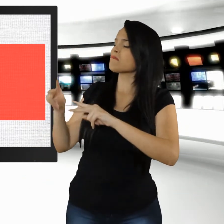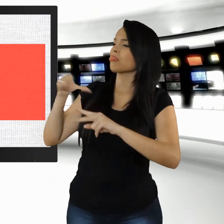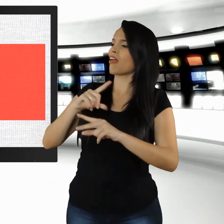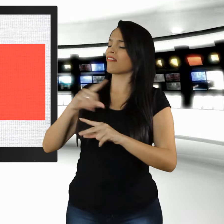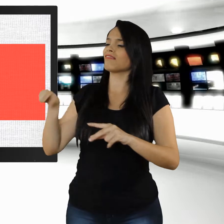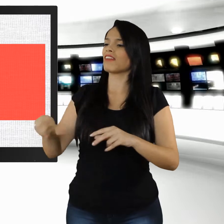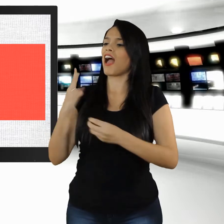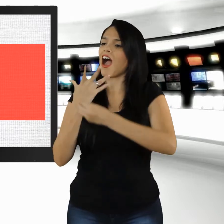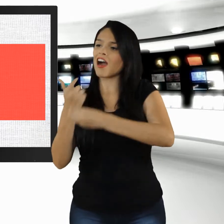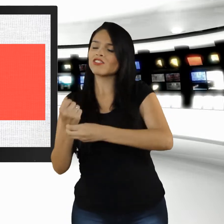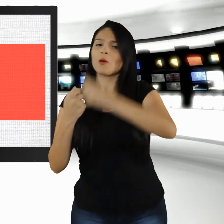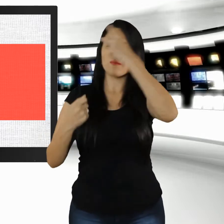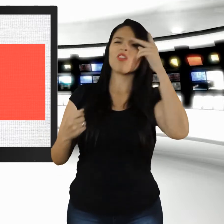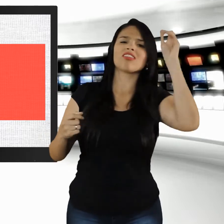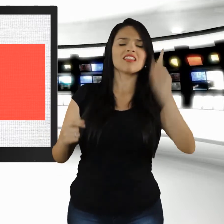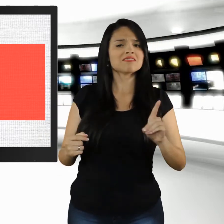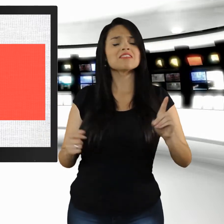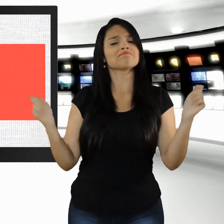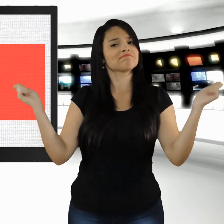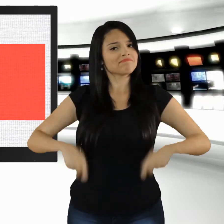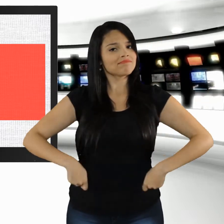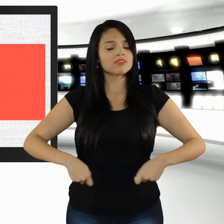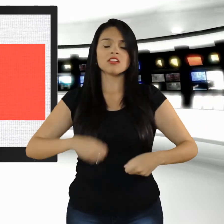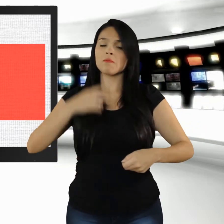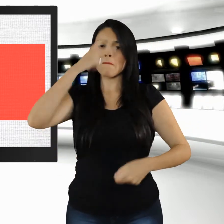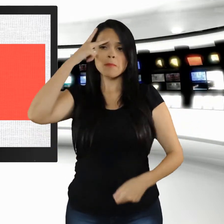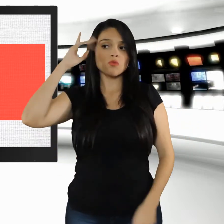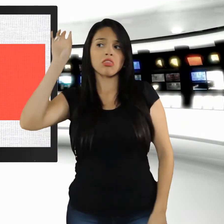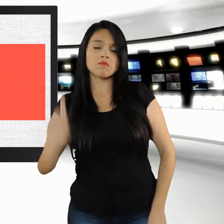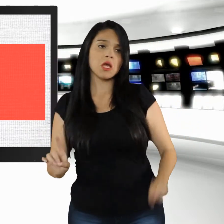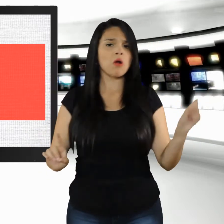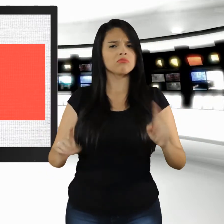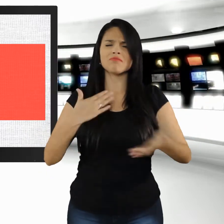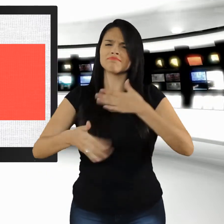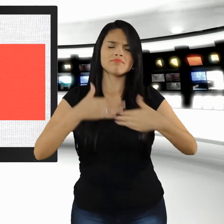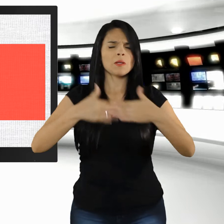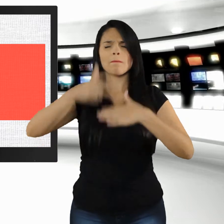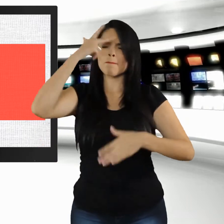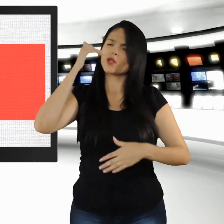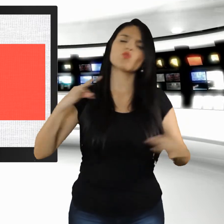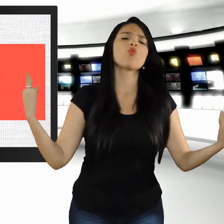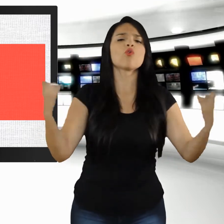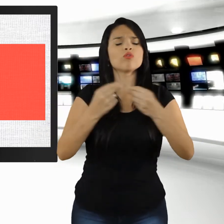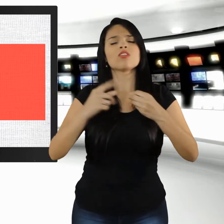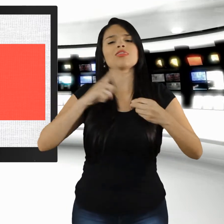Todos nós somos apenas pessoas perseguindo os nossos sonhos sempre sendo melhor que podemos com que temos encoraja Lauren